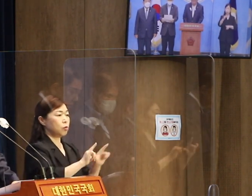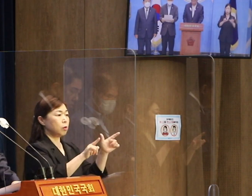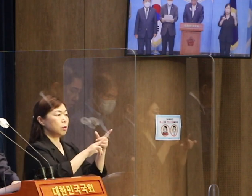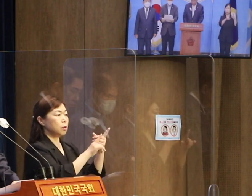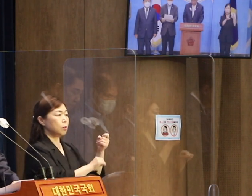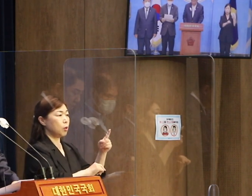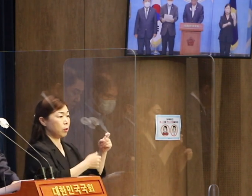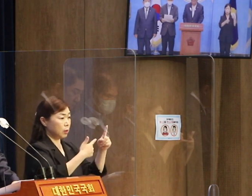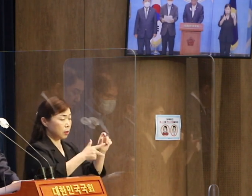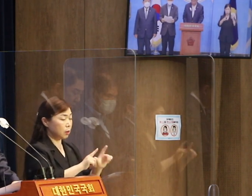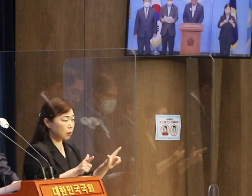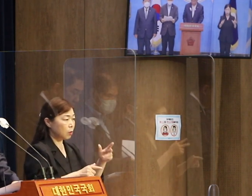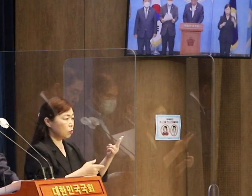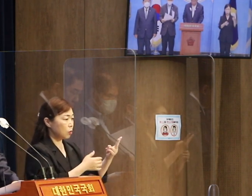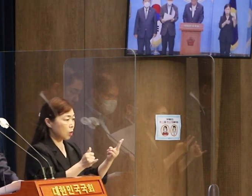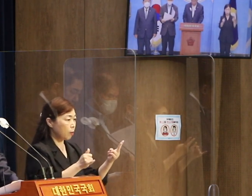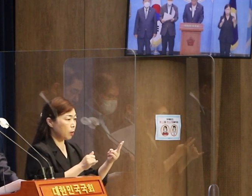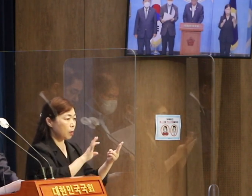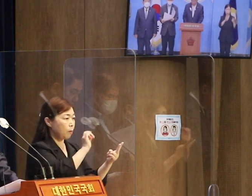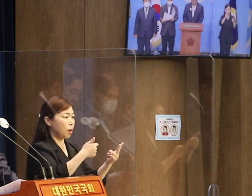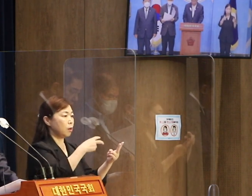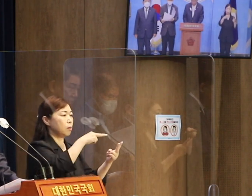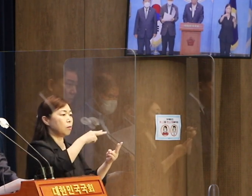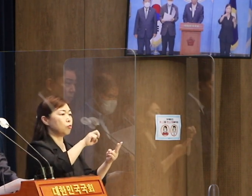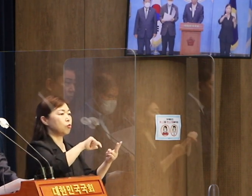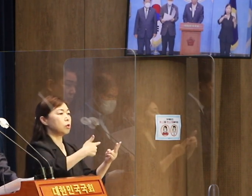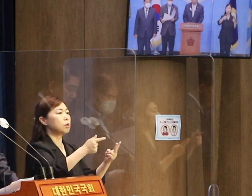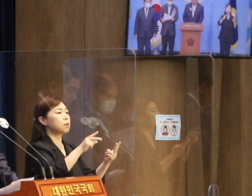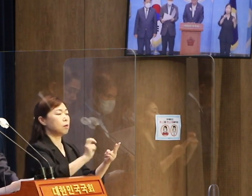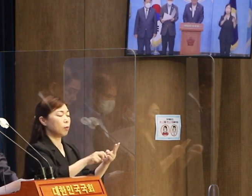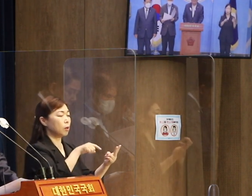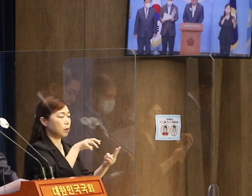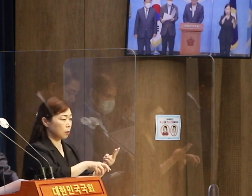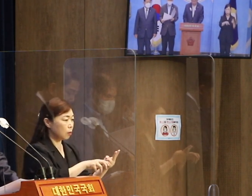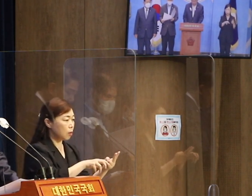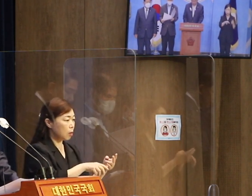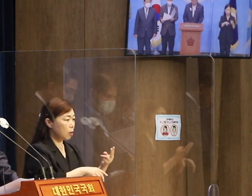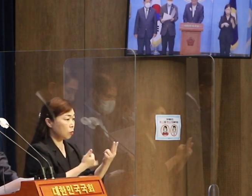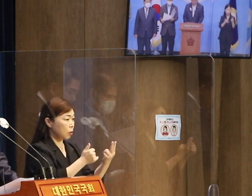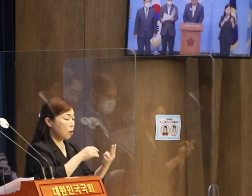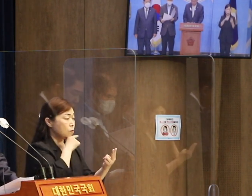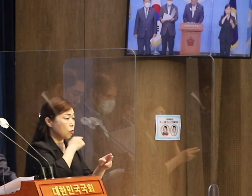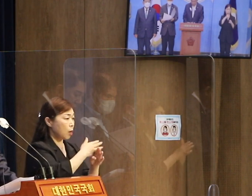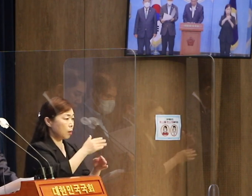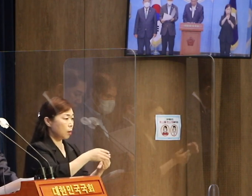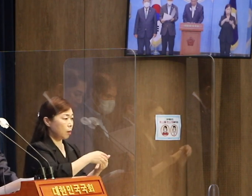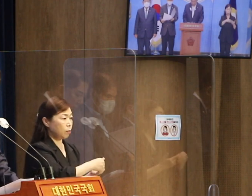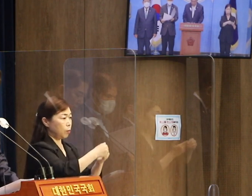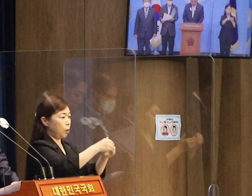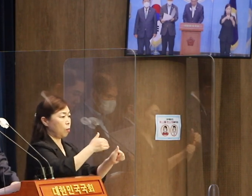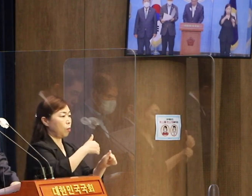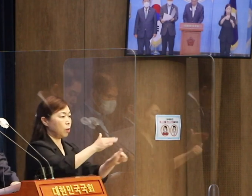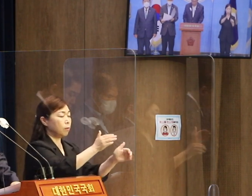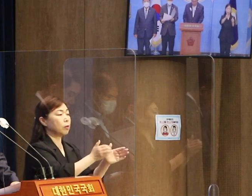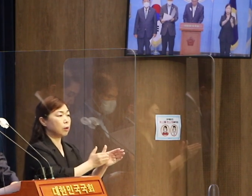7일 두 명을 판문점에서 북측으로 추방하였습니다. 당시